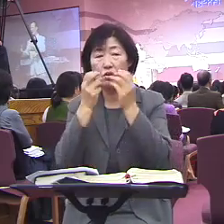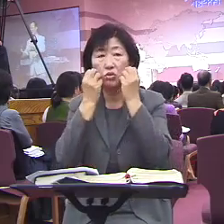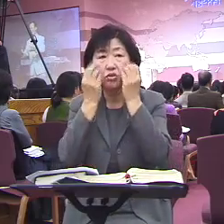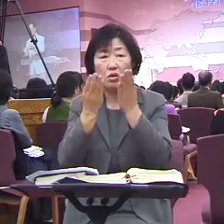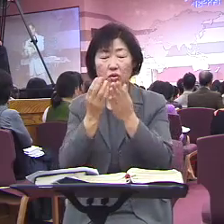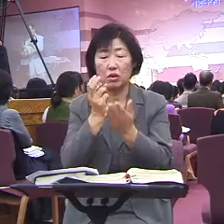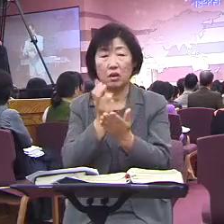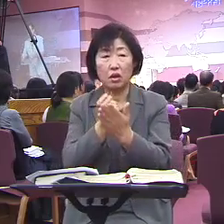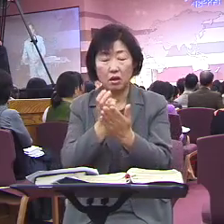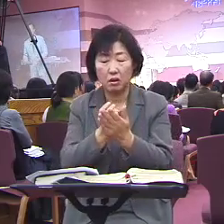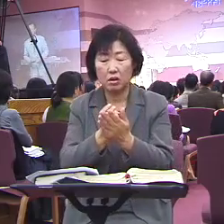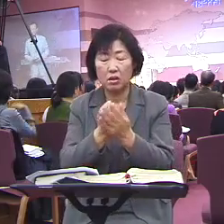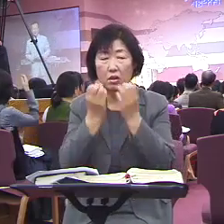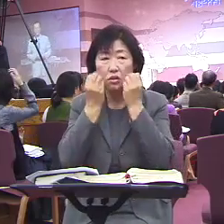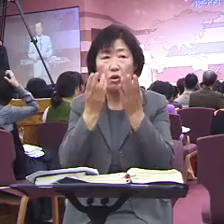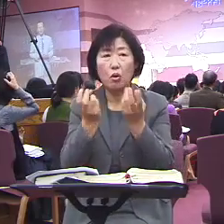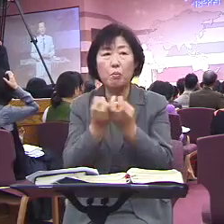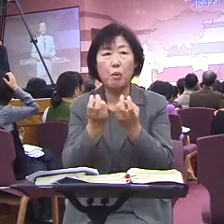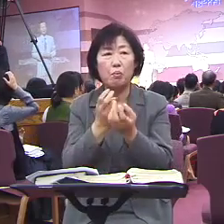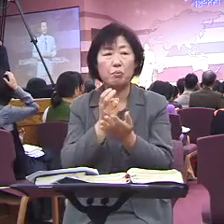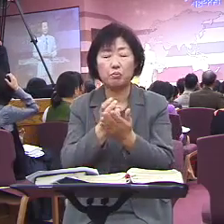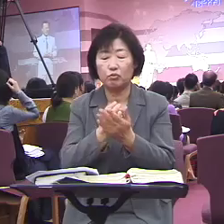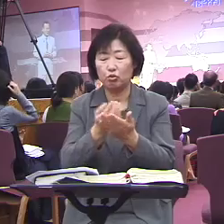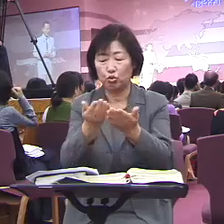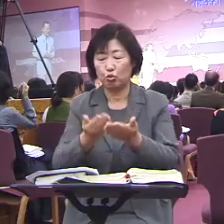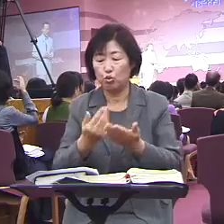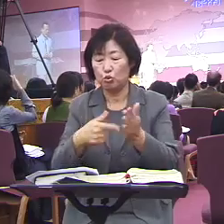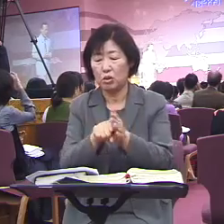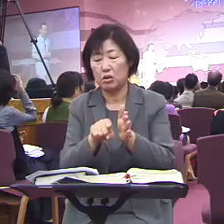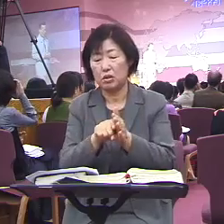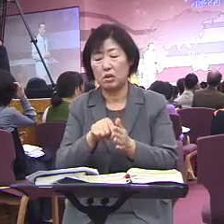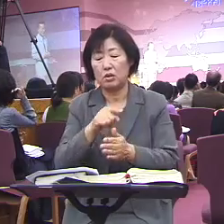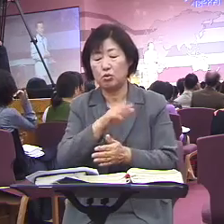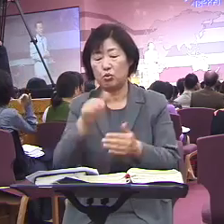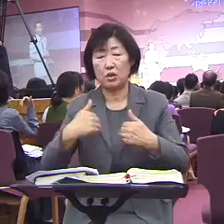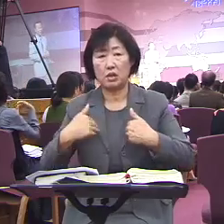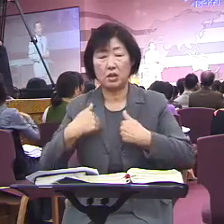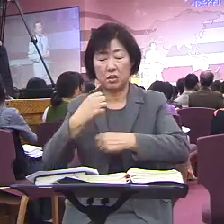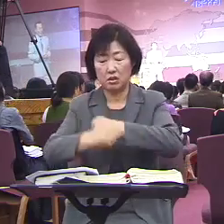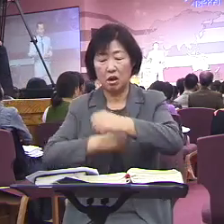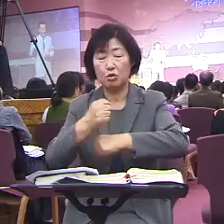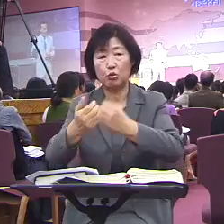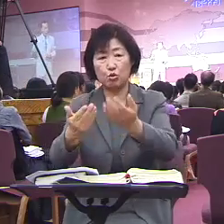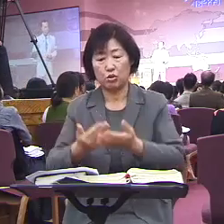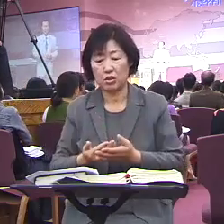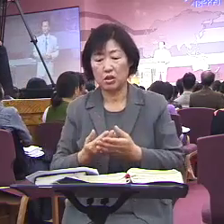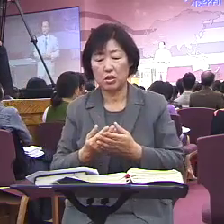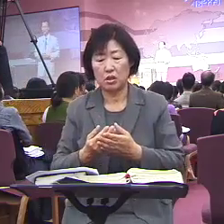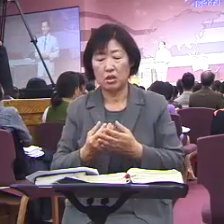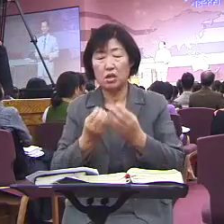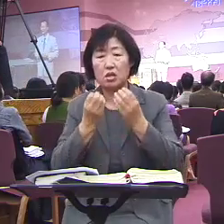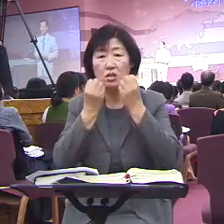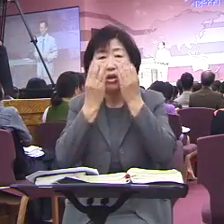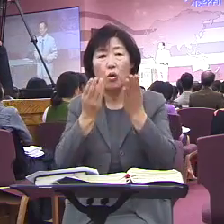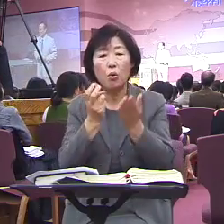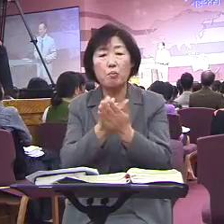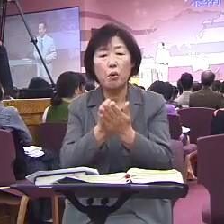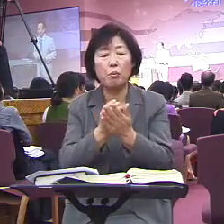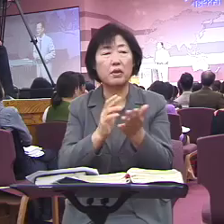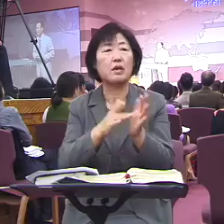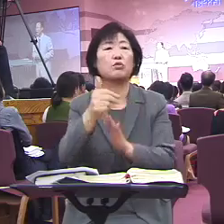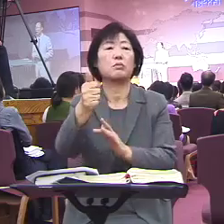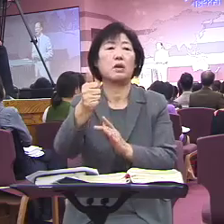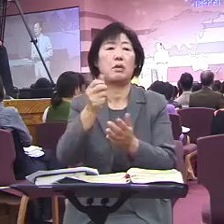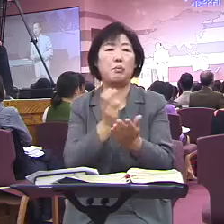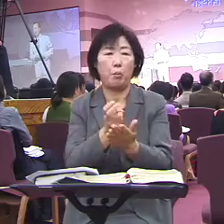개념과 새로운 법을 주시기 위해서 우리에게 그 자유를 주셨던 거예요. 그 새로운 법은 바로 예수님의 법인데 그 법에